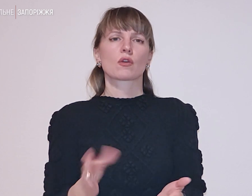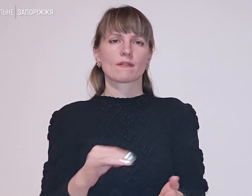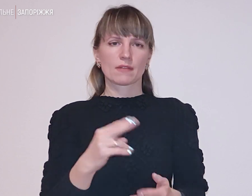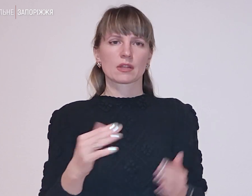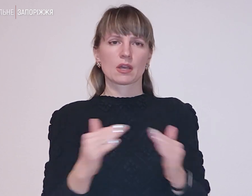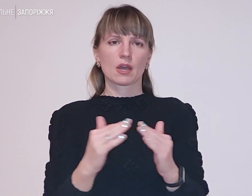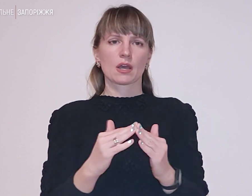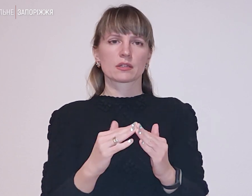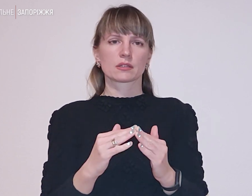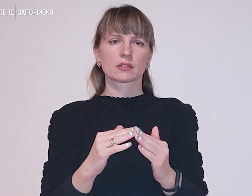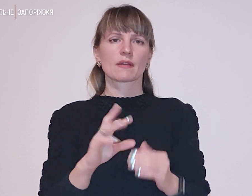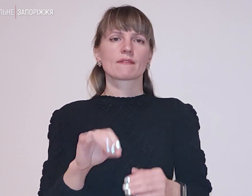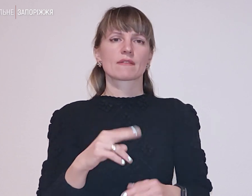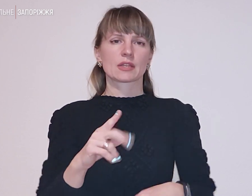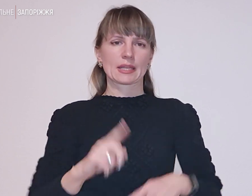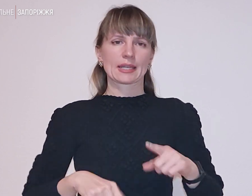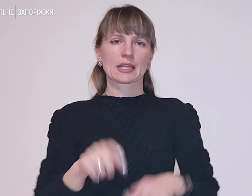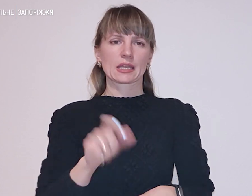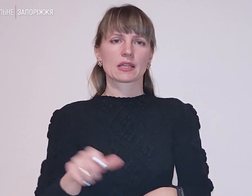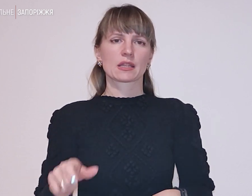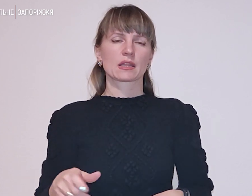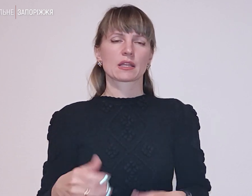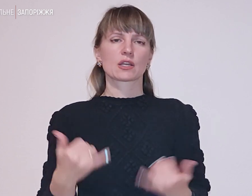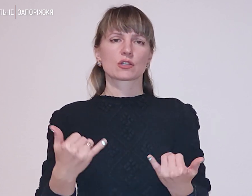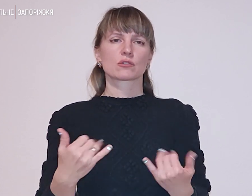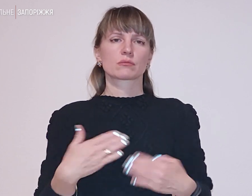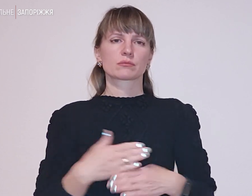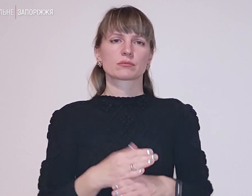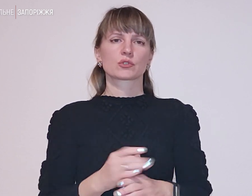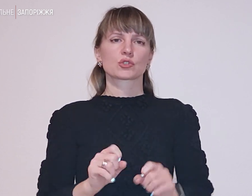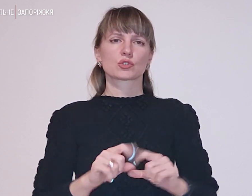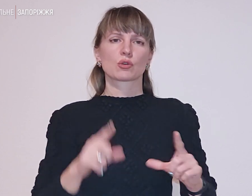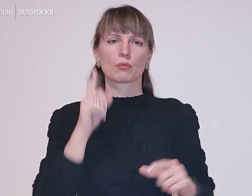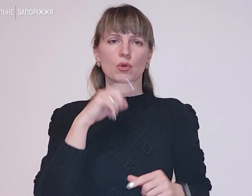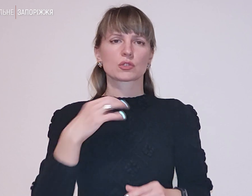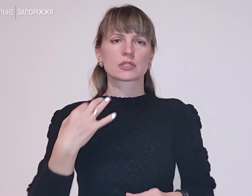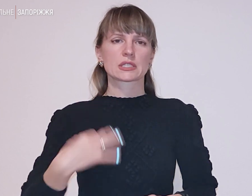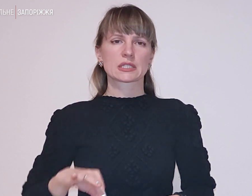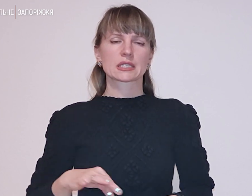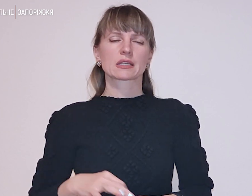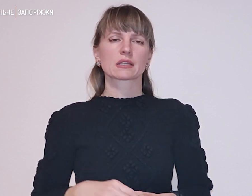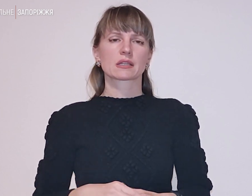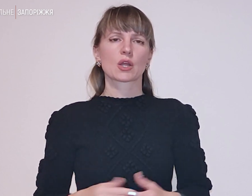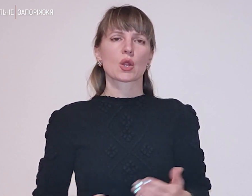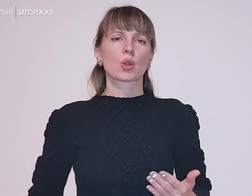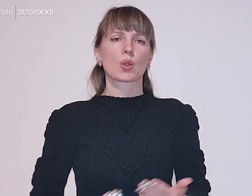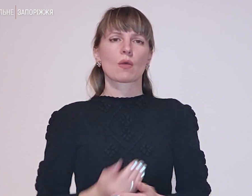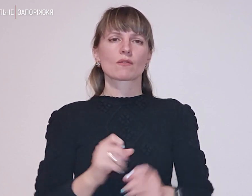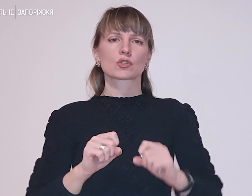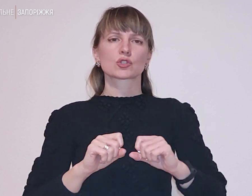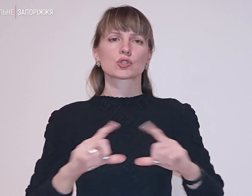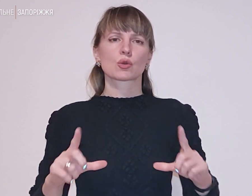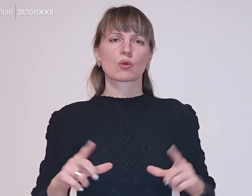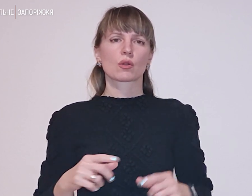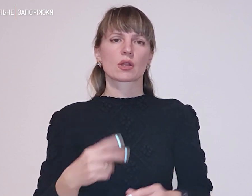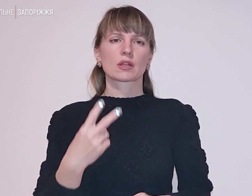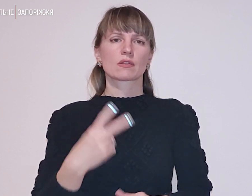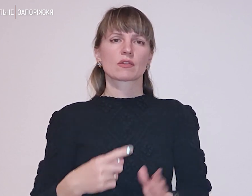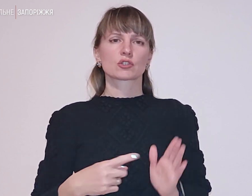Сьогодні розбили, від рідних. Нам подзвонили, сьогодні розбили школу молодшого сина. Кажуть, да, що школу, нову школу, нова школа 26-та.